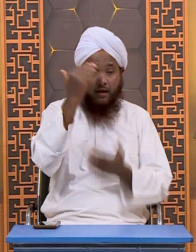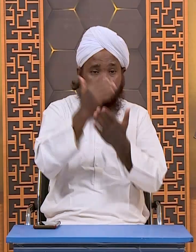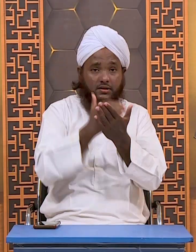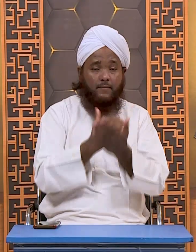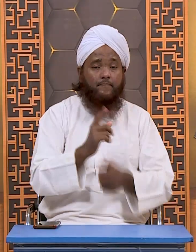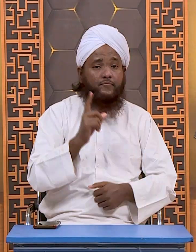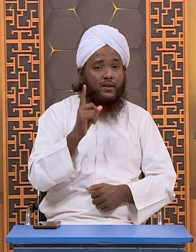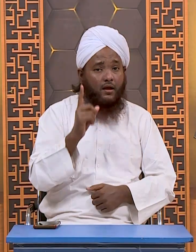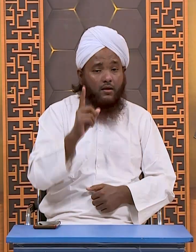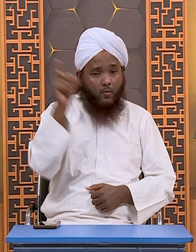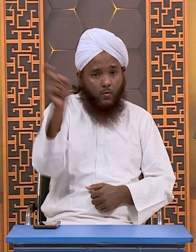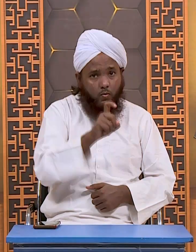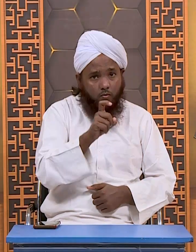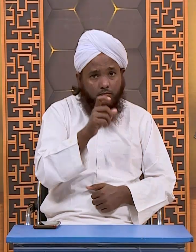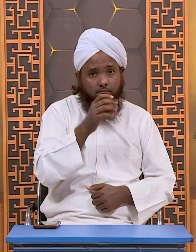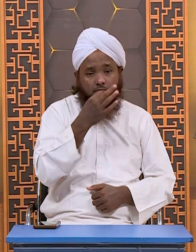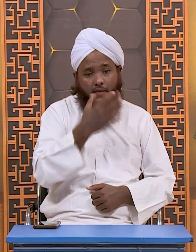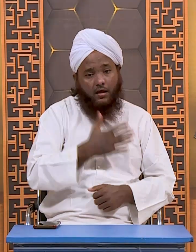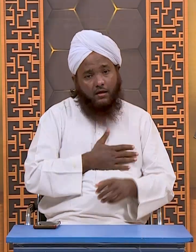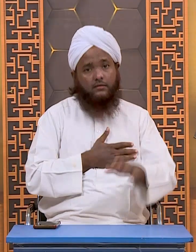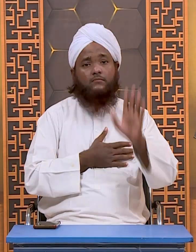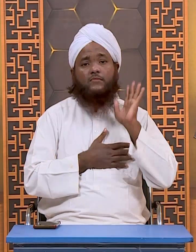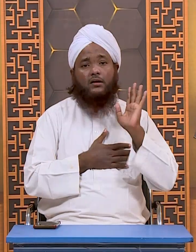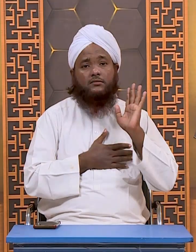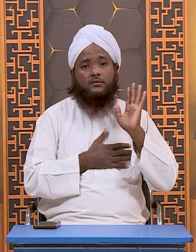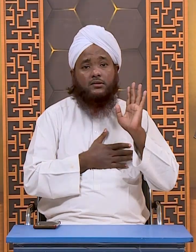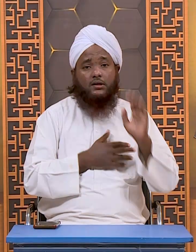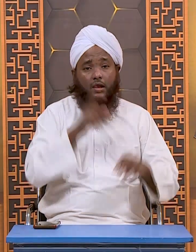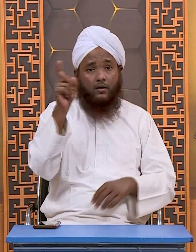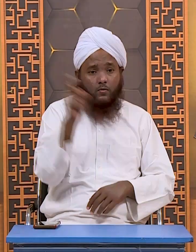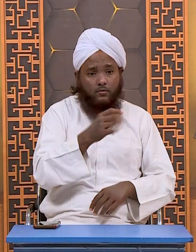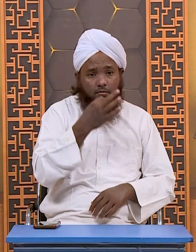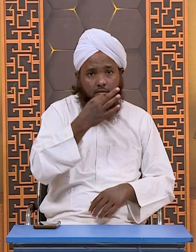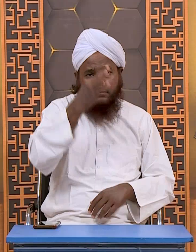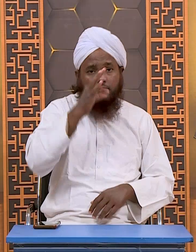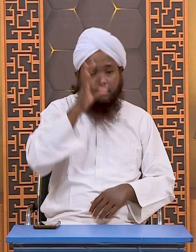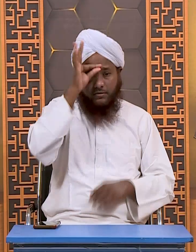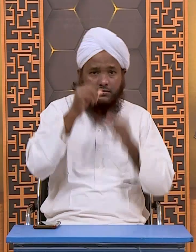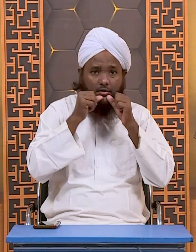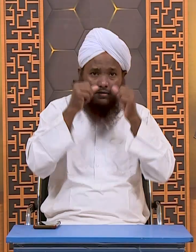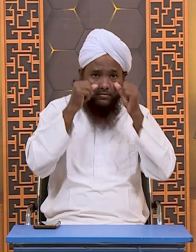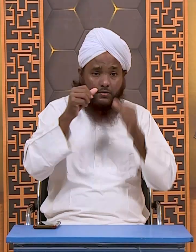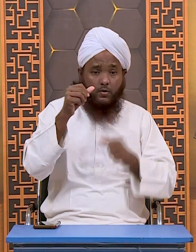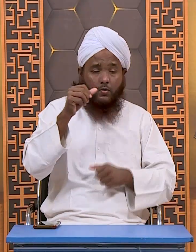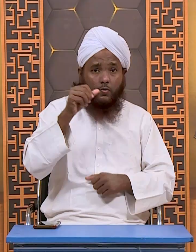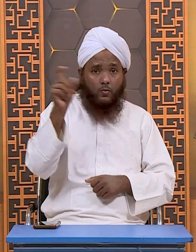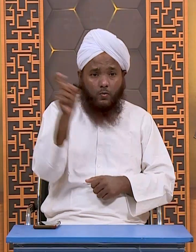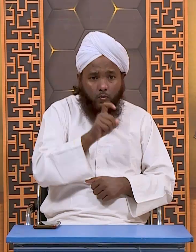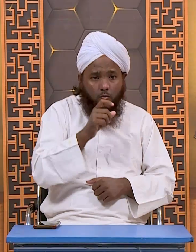کے حکم کے مقابلے میں، رسول اللہ صلی اللہ علیہ وآلہ وسلم کے حکم کے مقابلے میں لفظ کیوں استعمال کرنا،